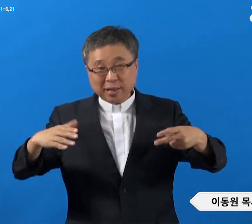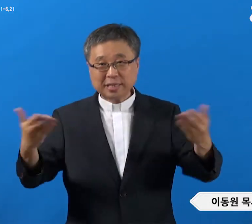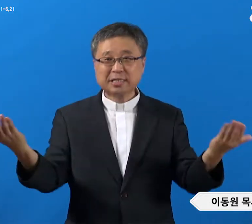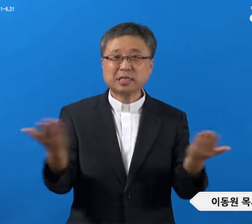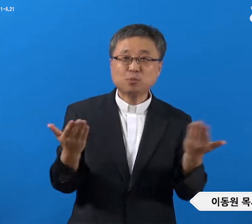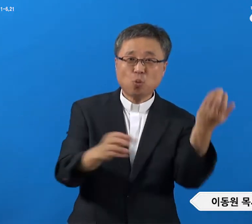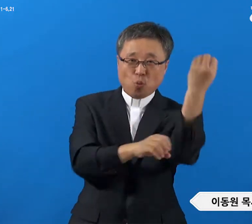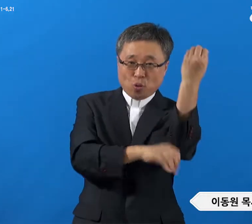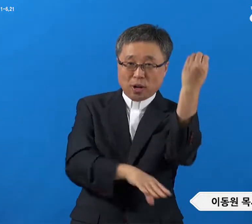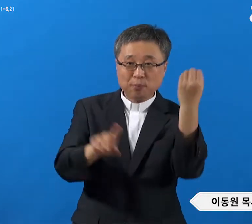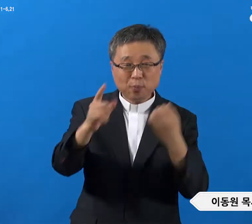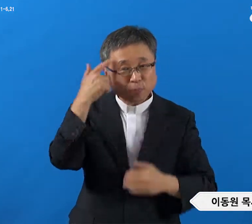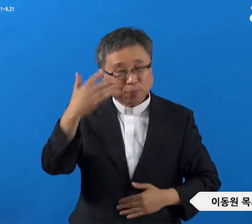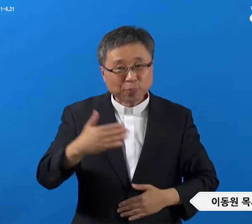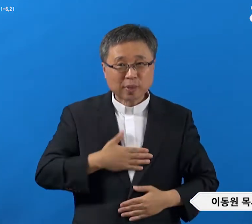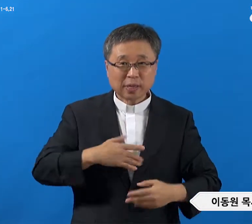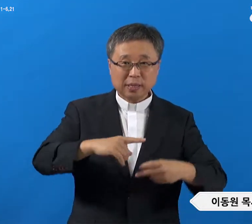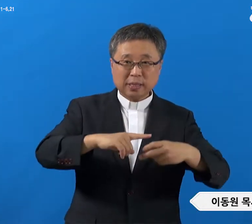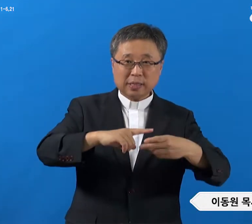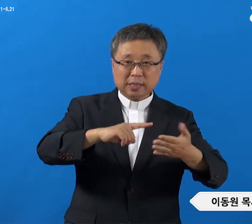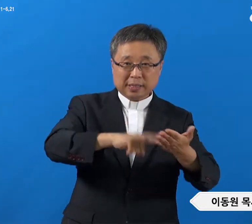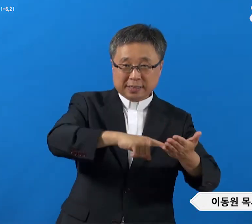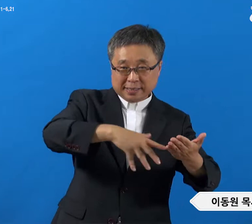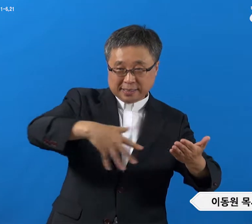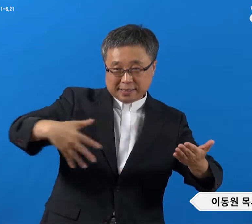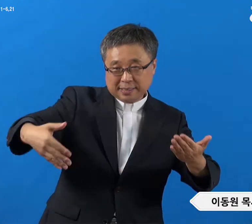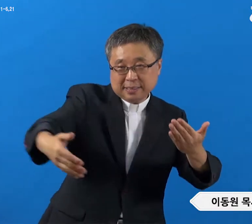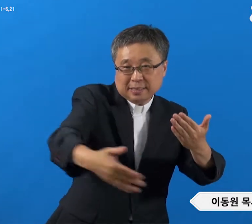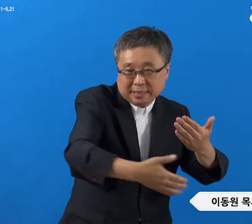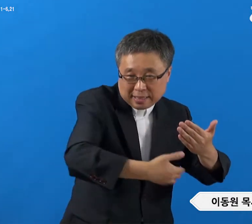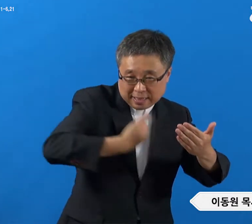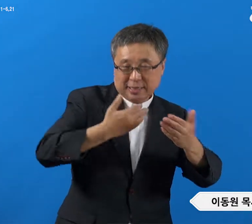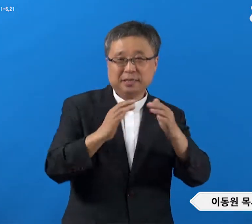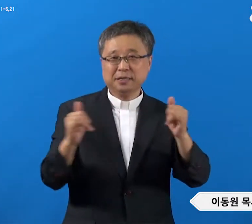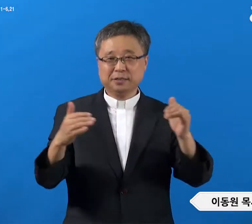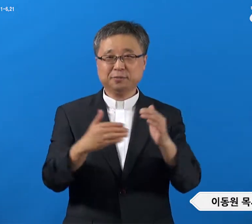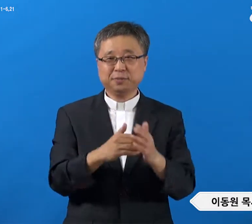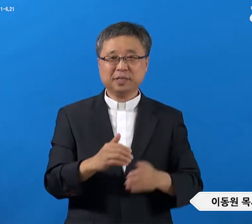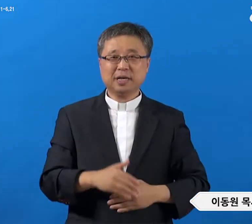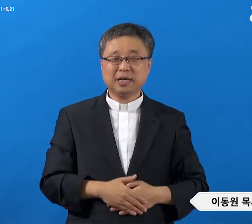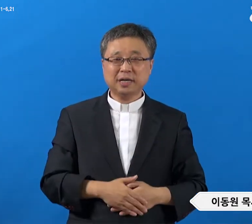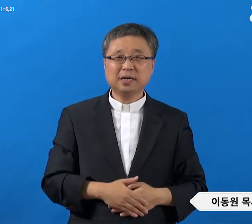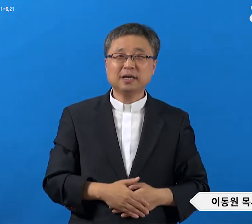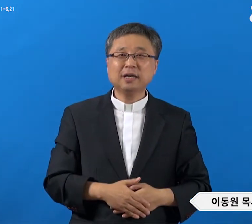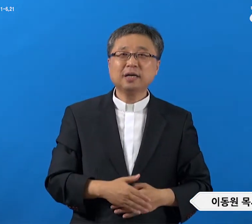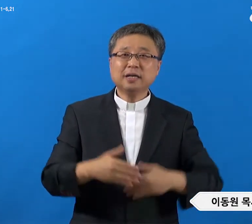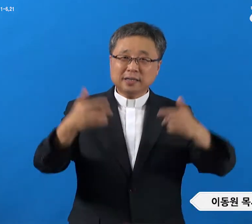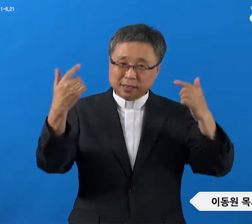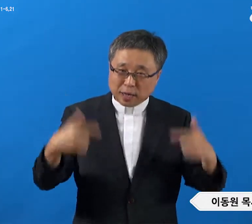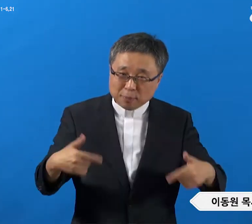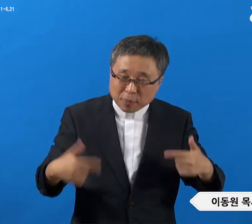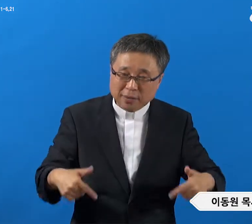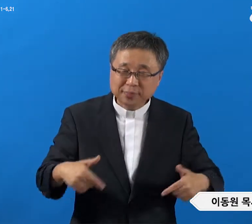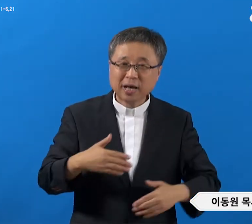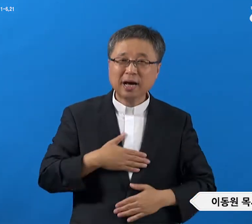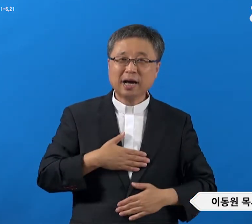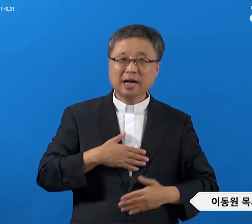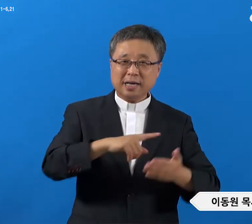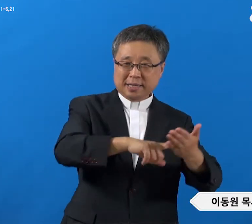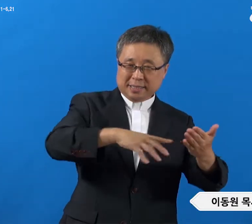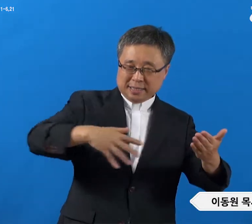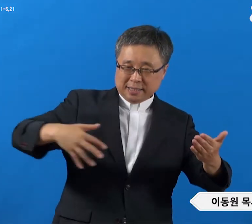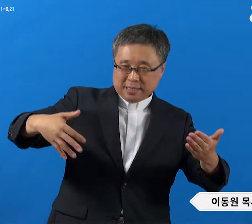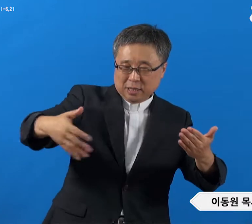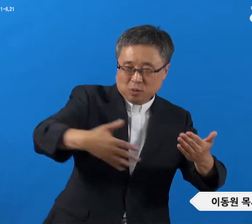본래 뭐였습니까? 세리였어요. 네, 세무서에서 일하는 세리였습니다. 그는 날마다 세관에서